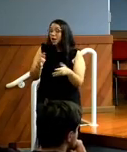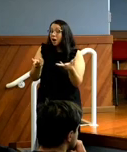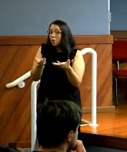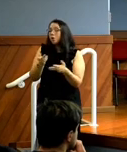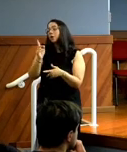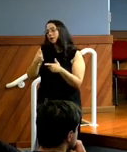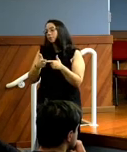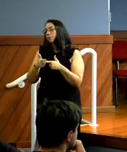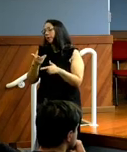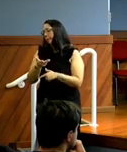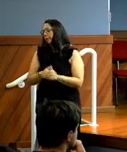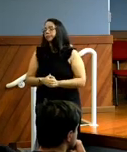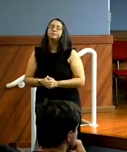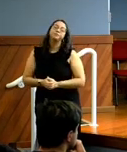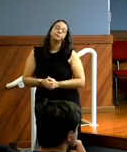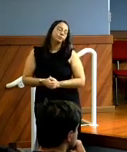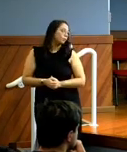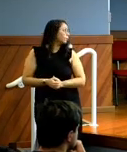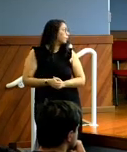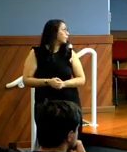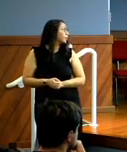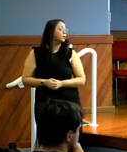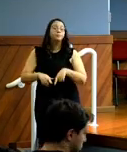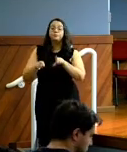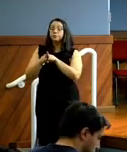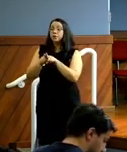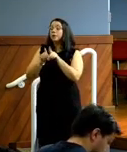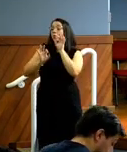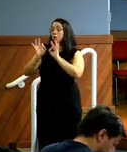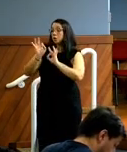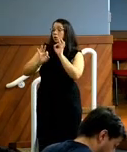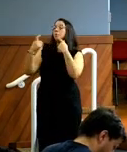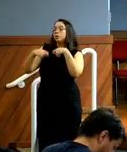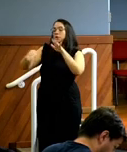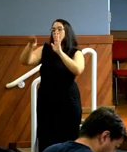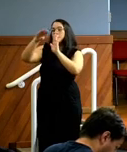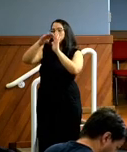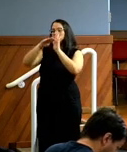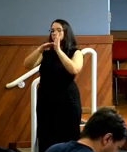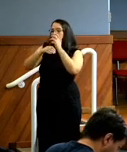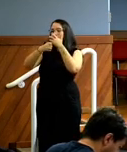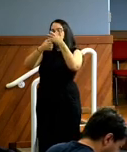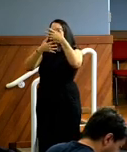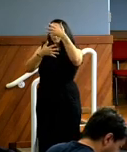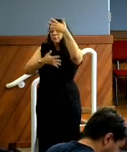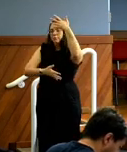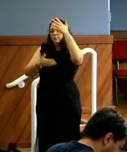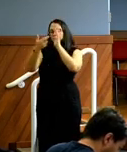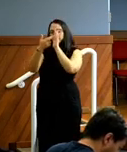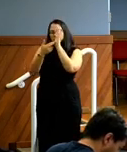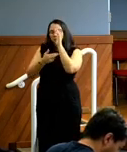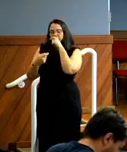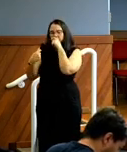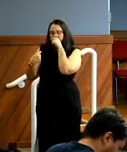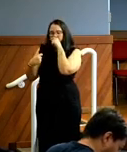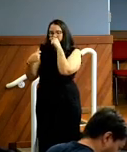é um problema, né? E, claro, organizou, ordena esse documento. O que é coordenar? Botar numa ordem. Tem que ter um procedimento